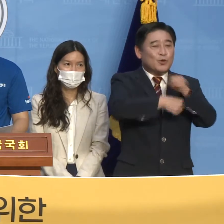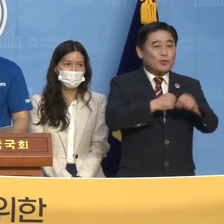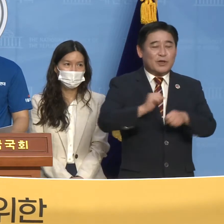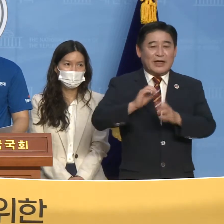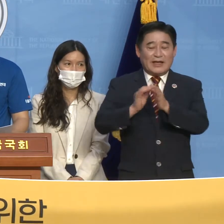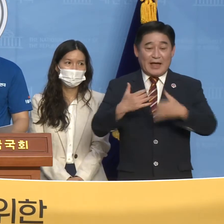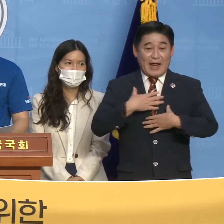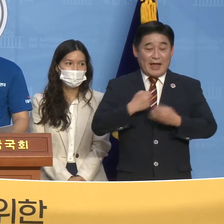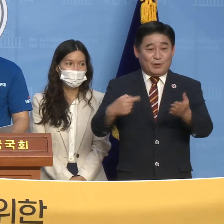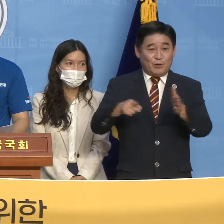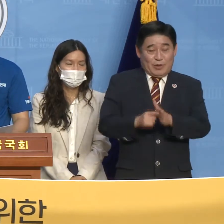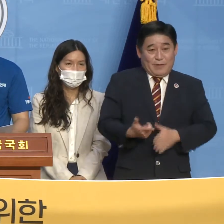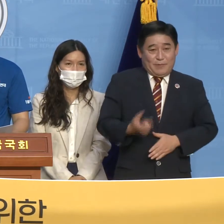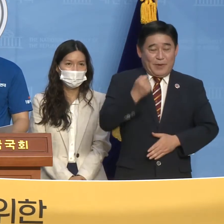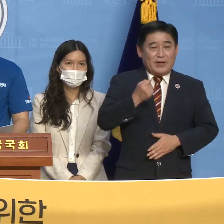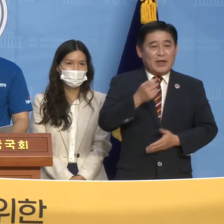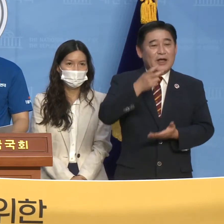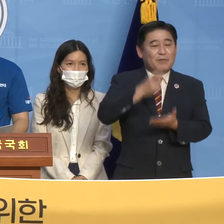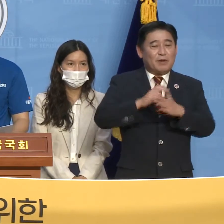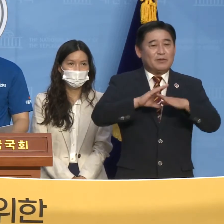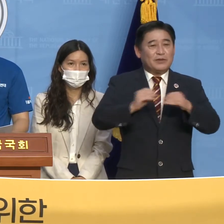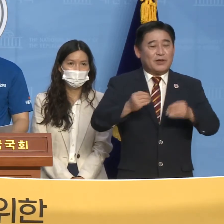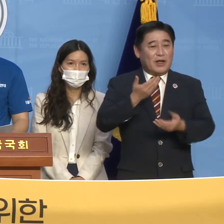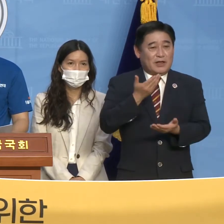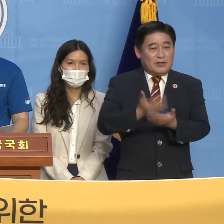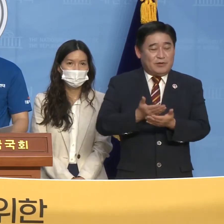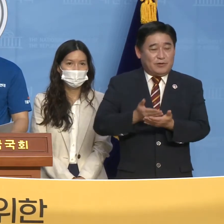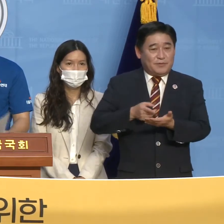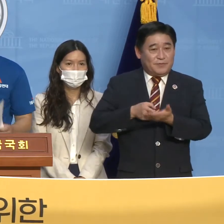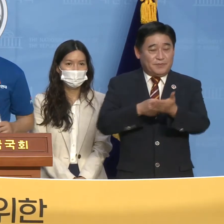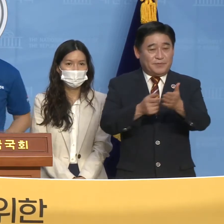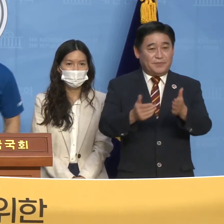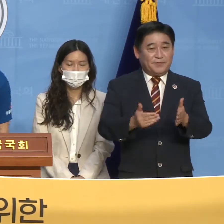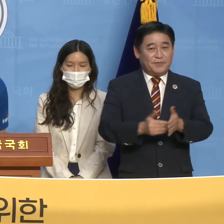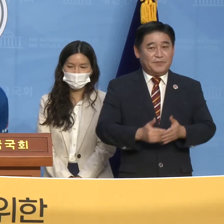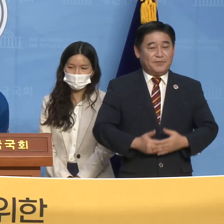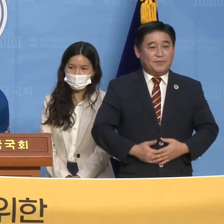위해 하루속히 해당 법률을 처리하기를 촉구하는 바입니다.